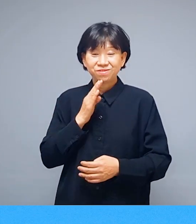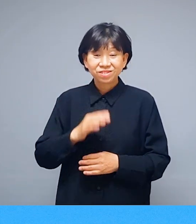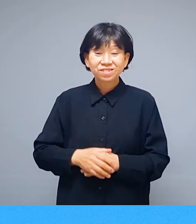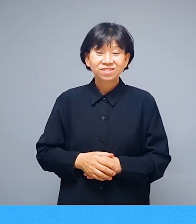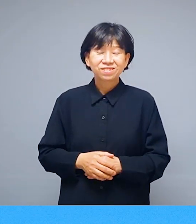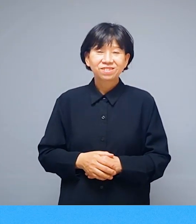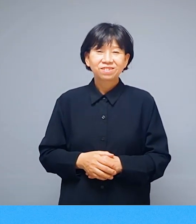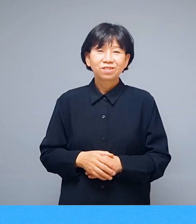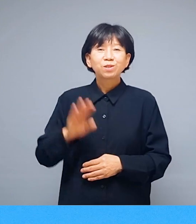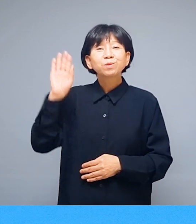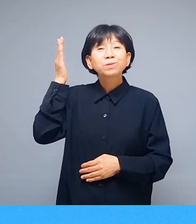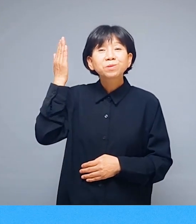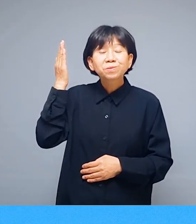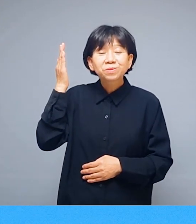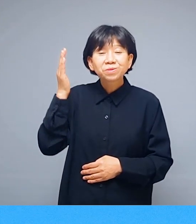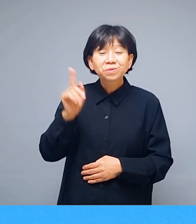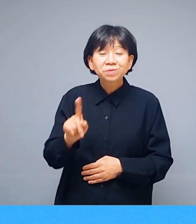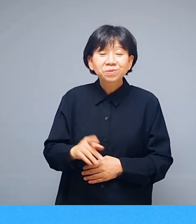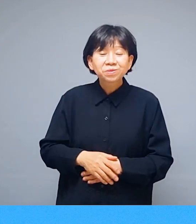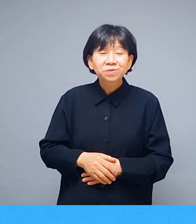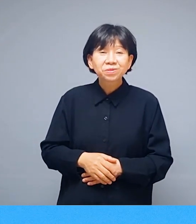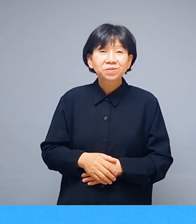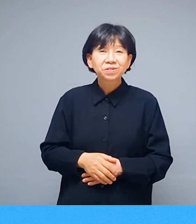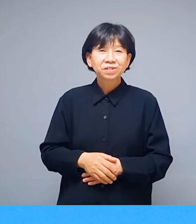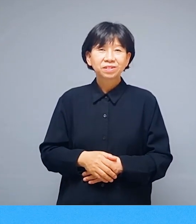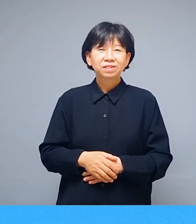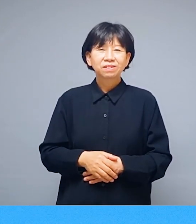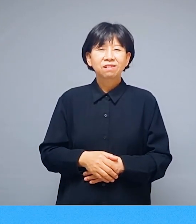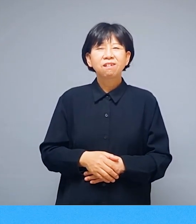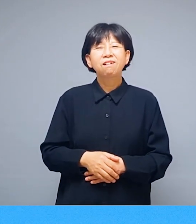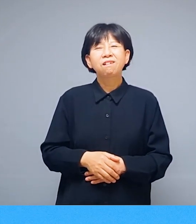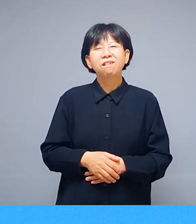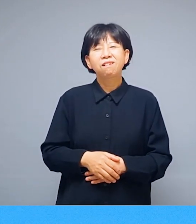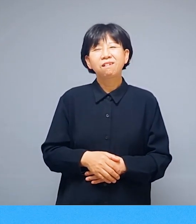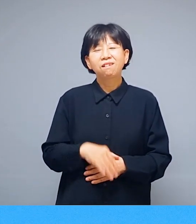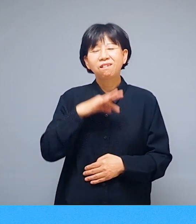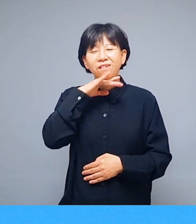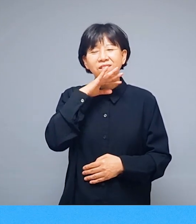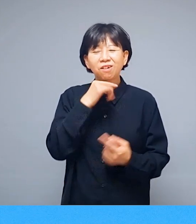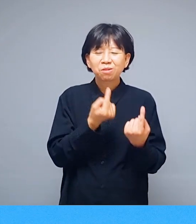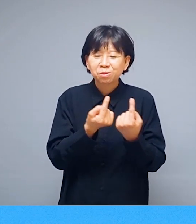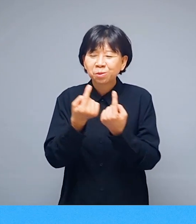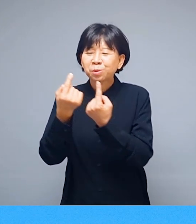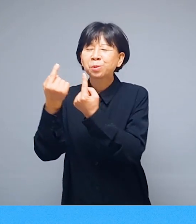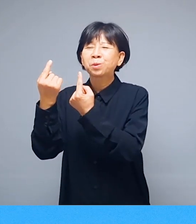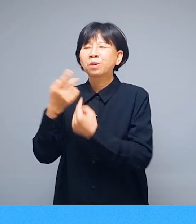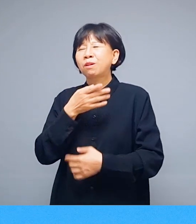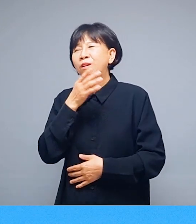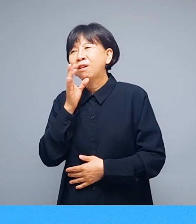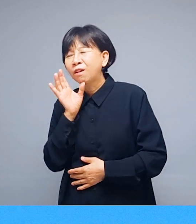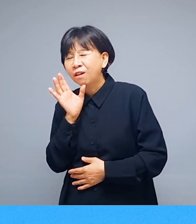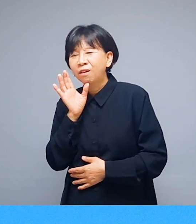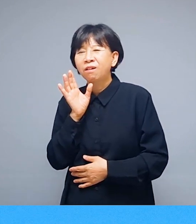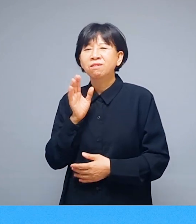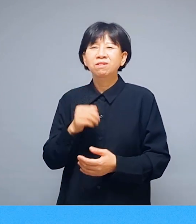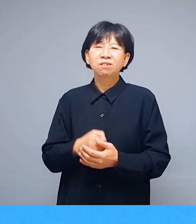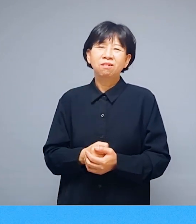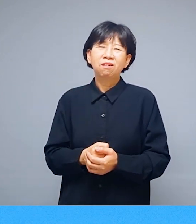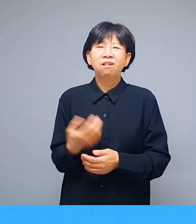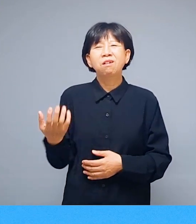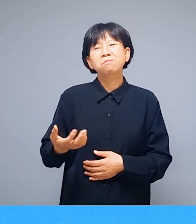그런데 요즘은 어떨까요? 요즘은 좀 몸이 편찮으세요. 교회 겨우 나오시는 분들도